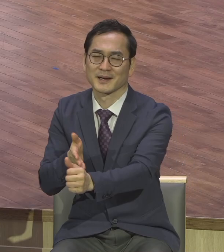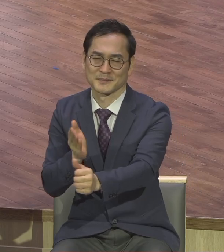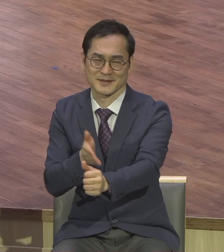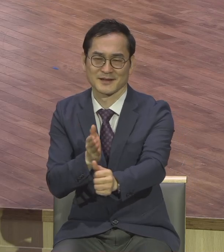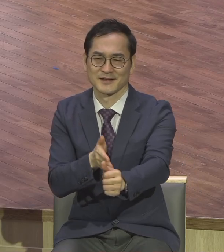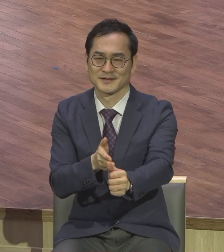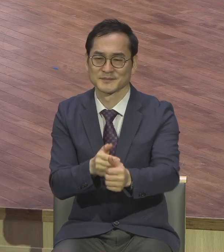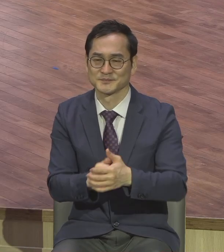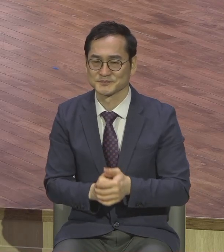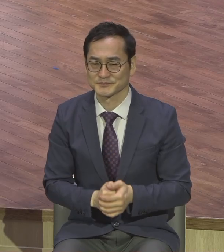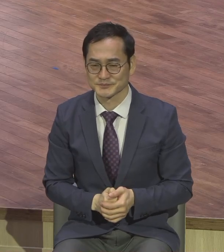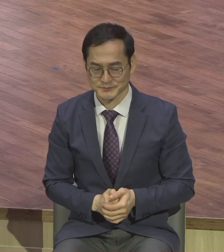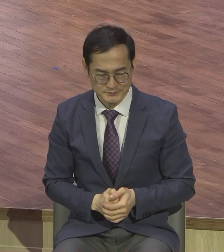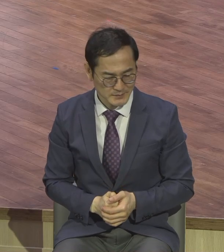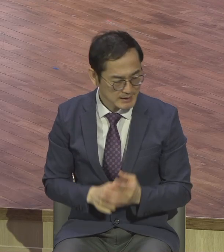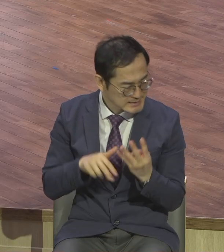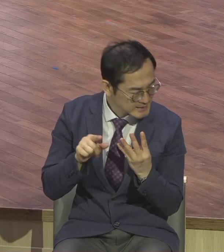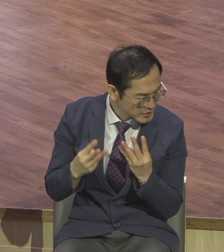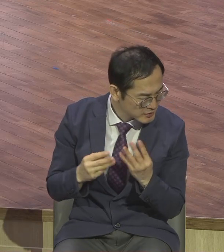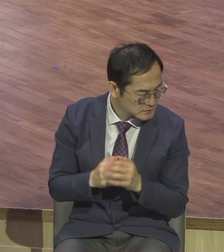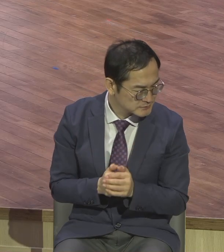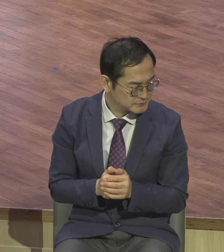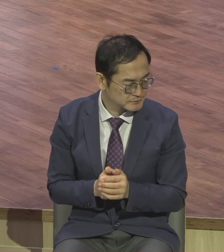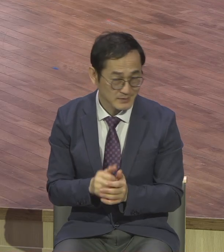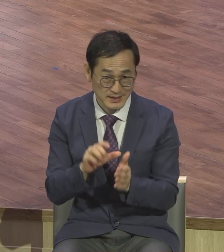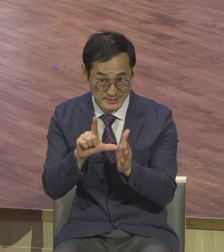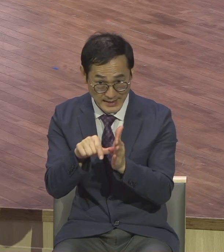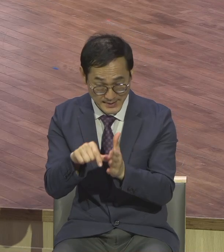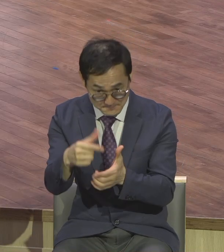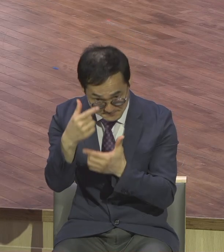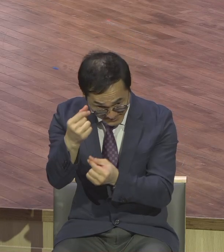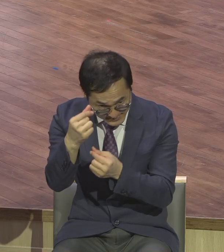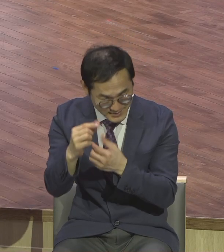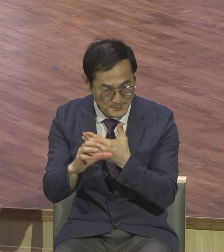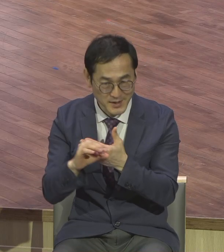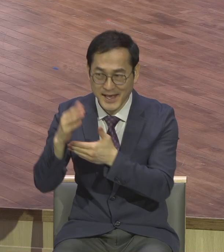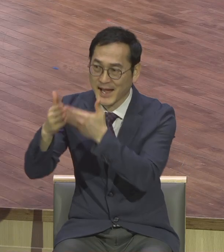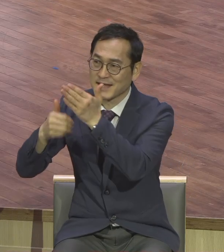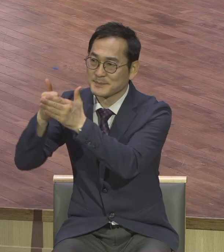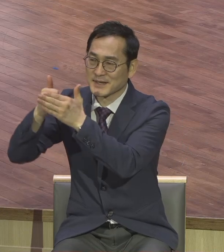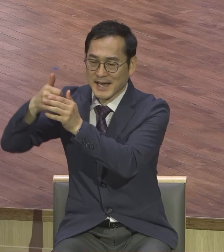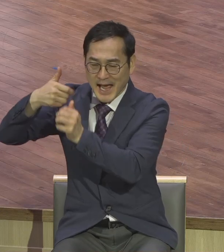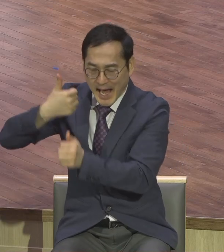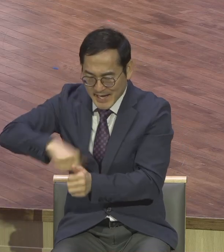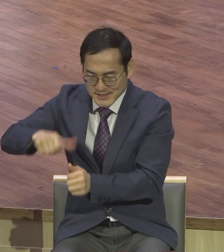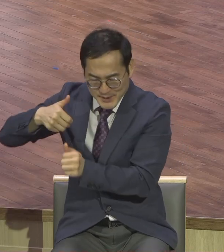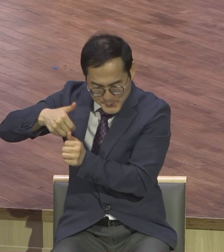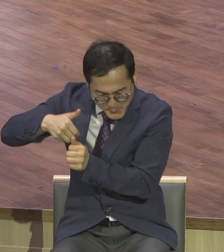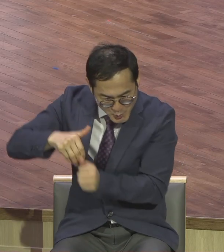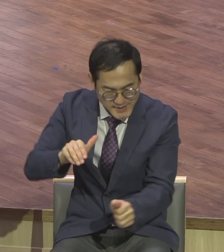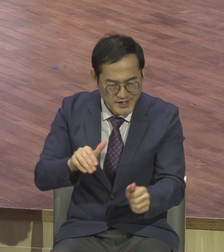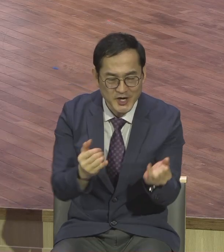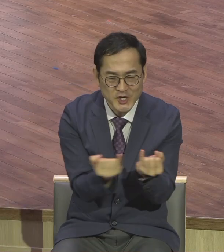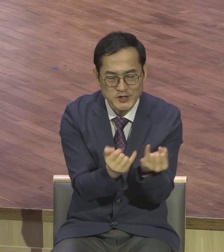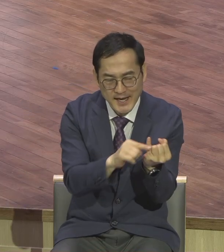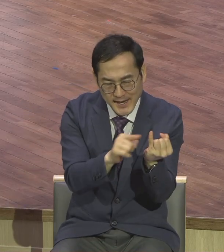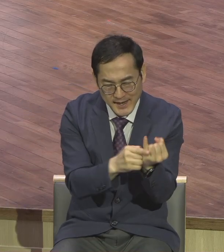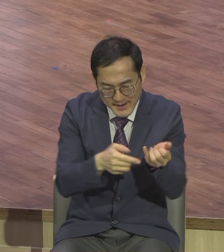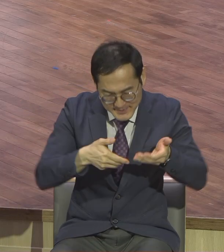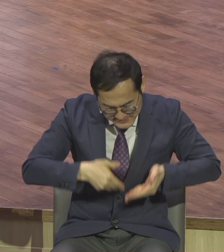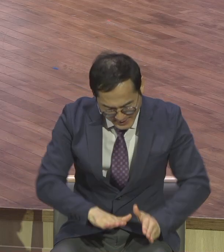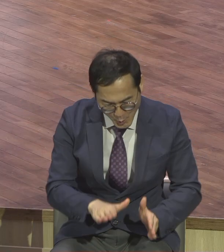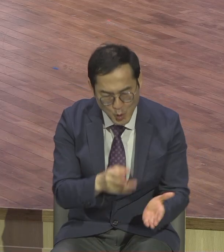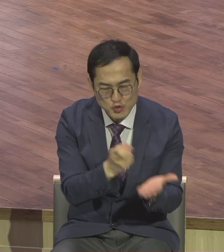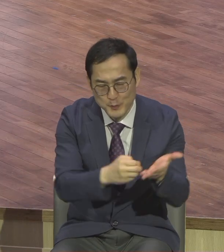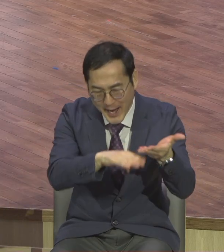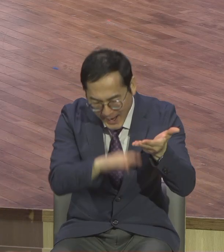자, 4절 봅니다. 때가 참에 하나님이 그 아들을 보내사 여자에게서 나게 하시고 율법 아래에 나게 하신